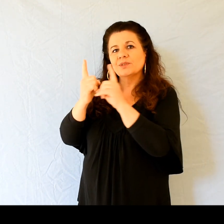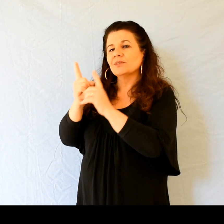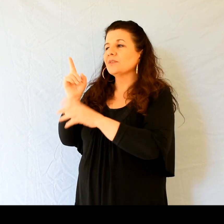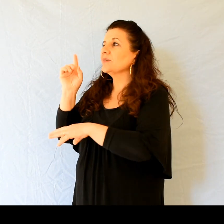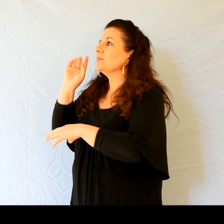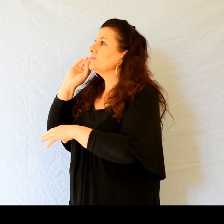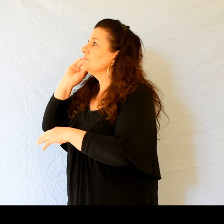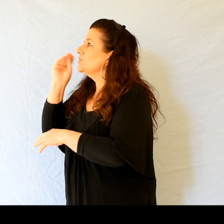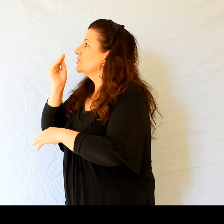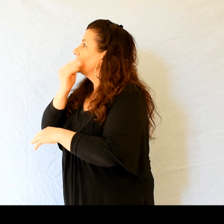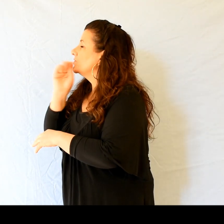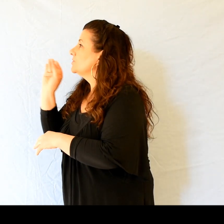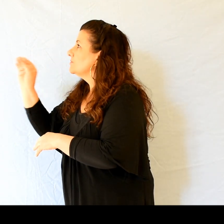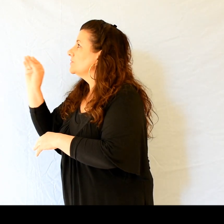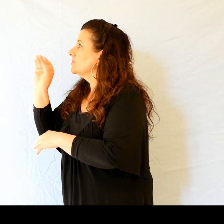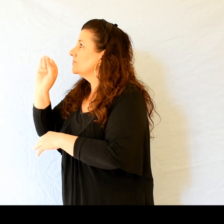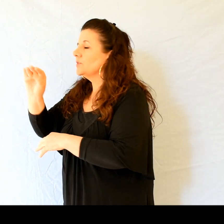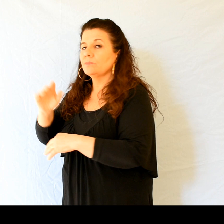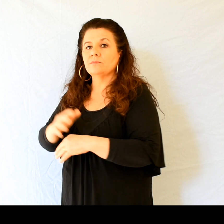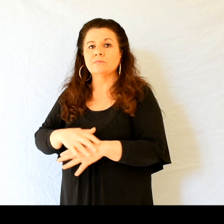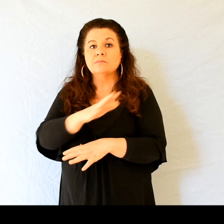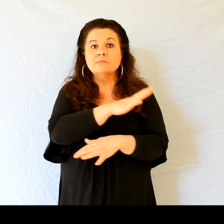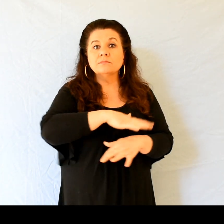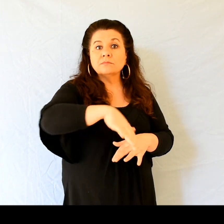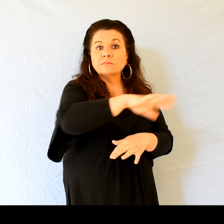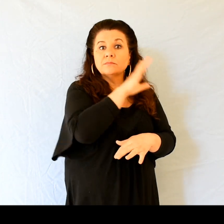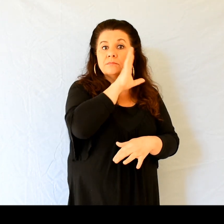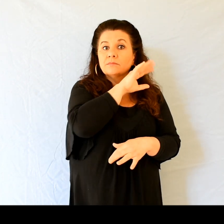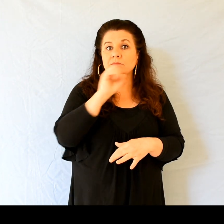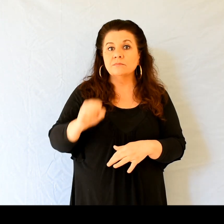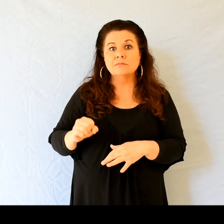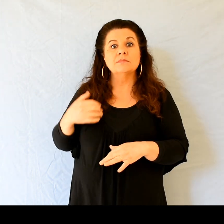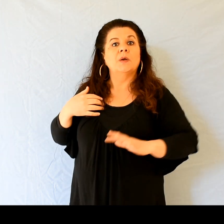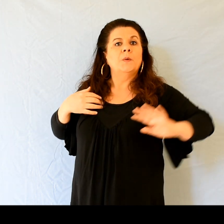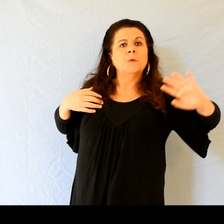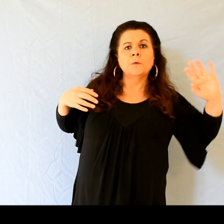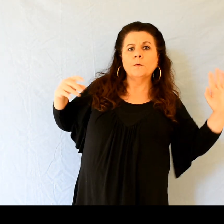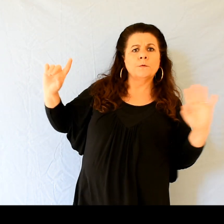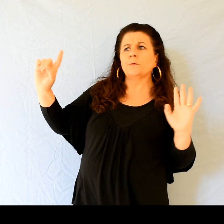Les autres mirent la main sur lui et l'arrêtèrent.